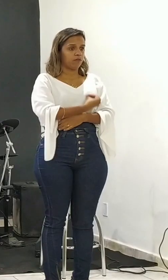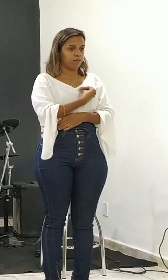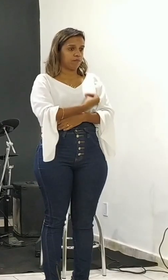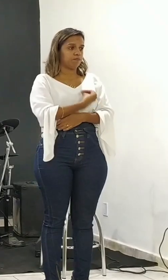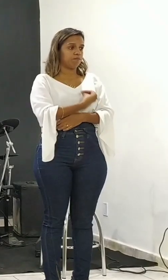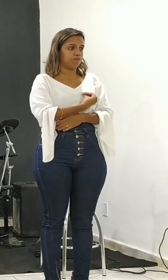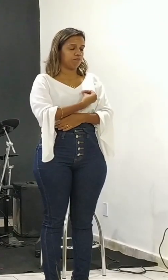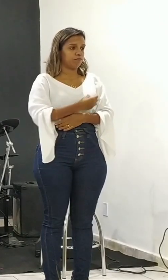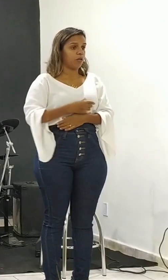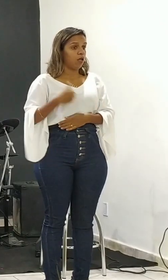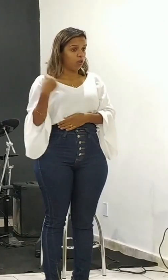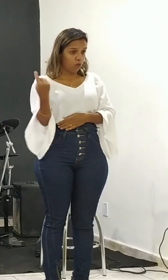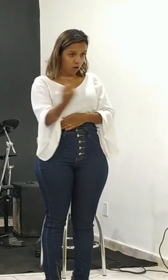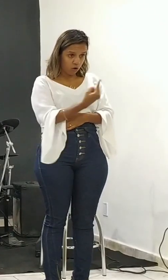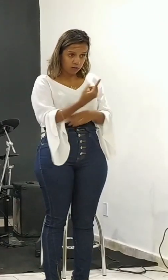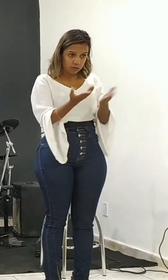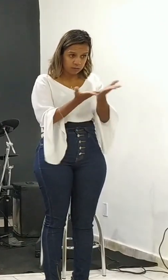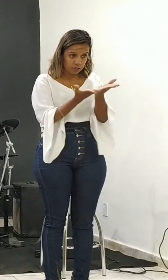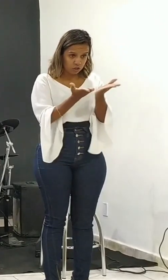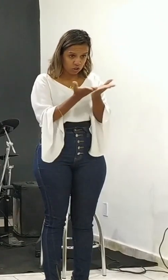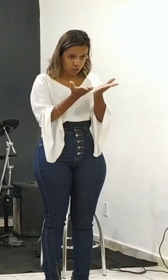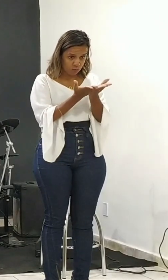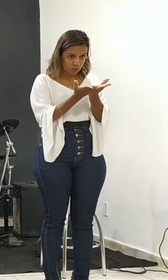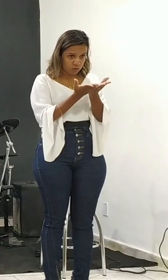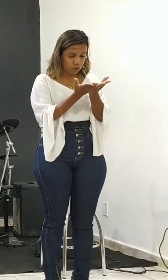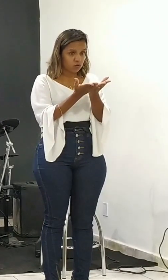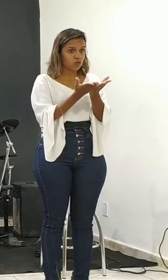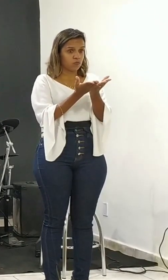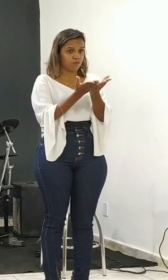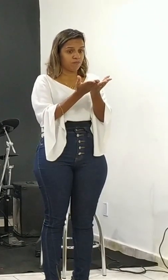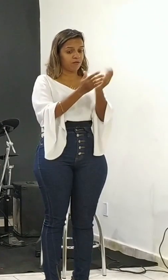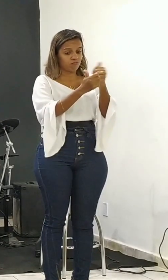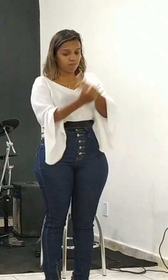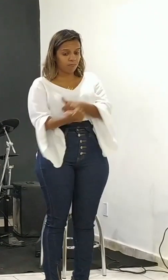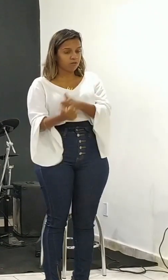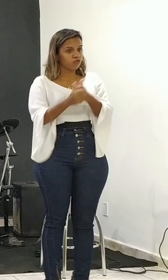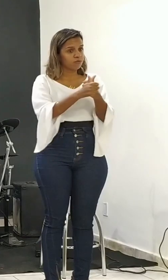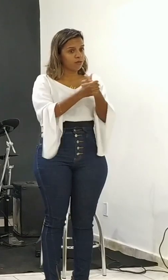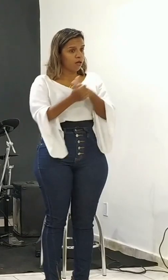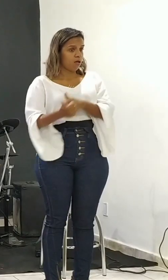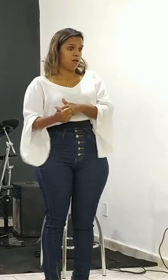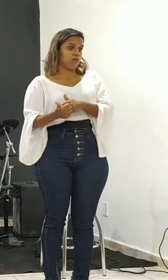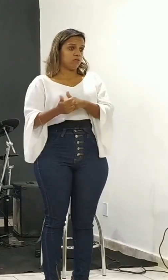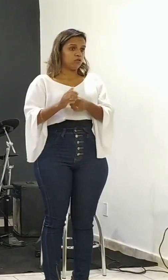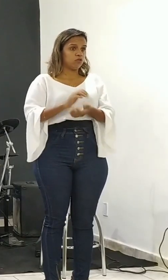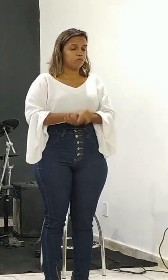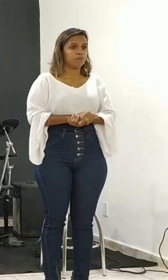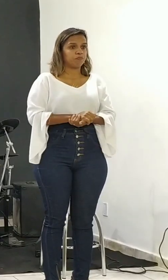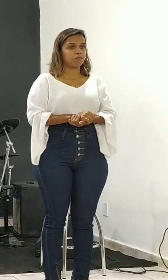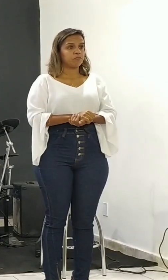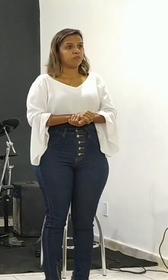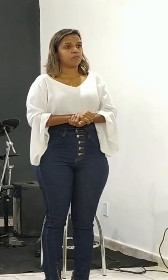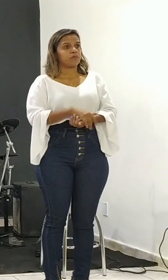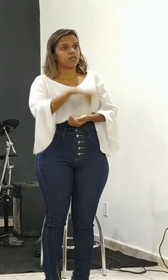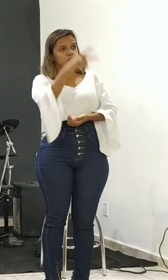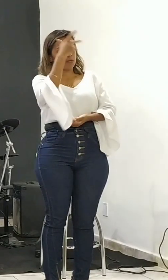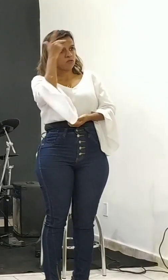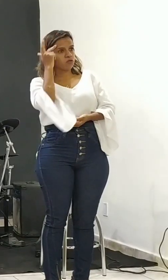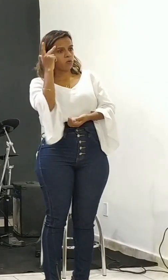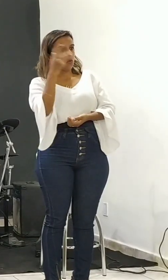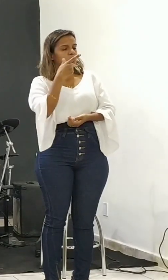Nós, cristãos, nascidos de novo, o que importa não são as estatísticas da ONU,